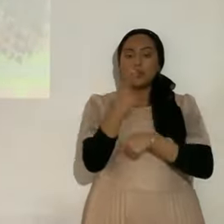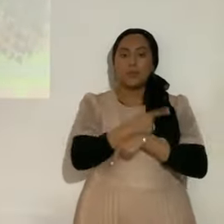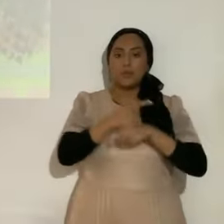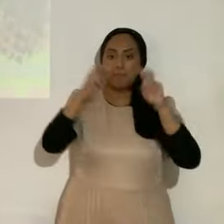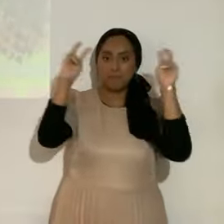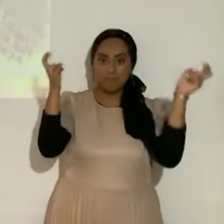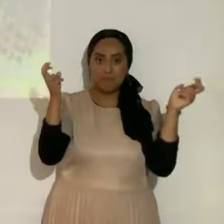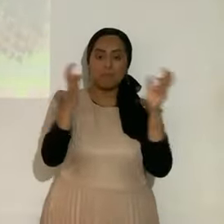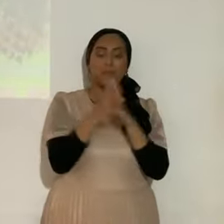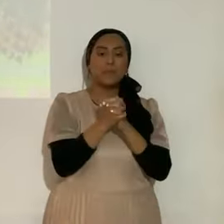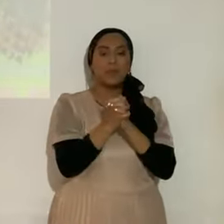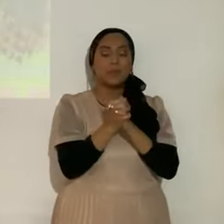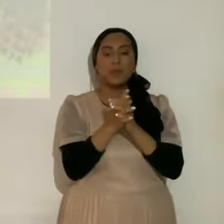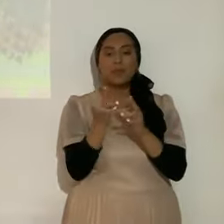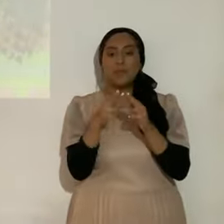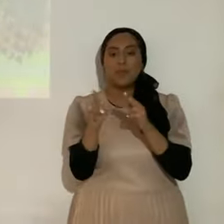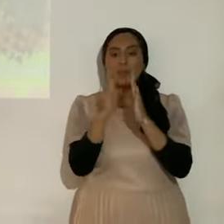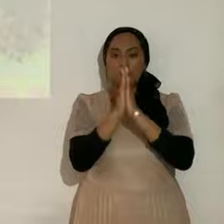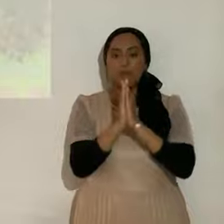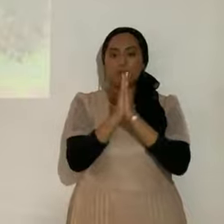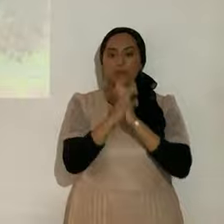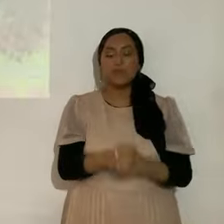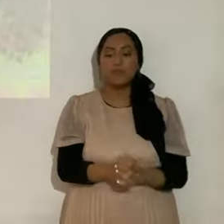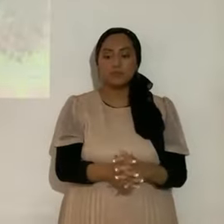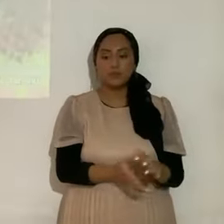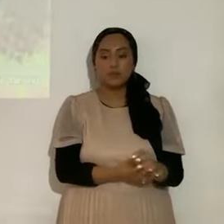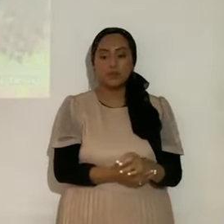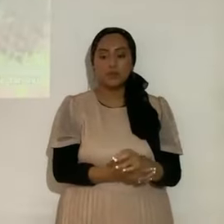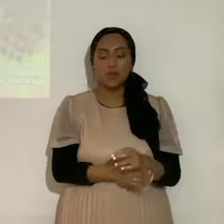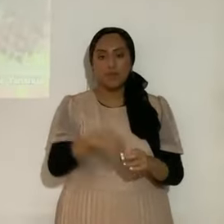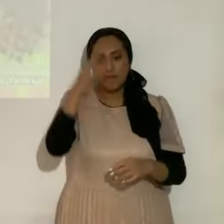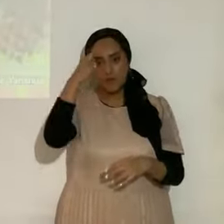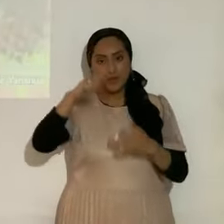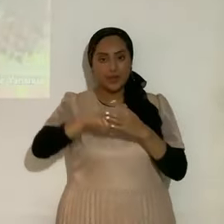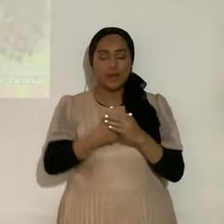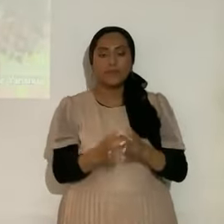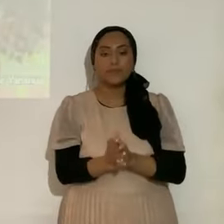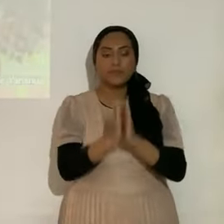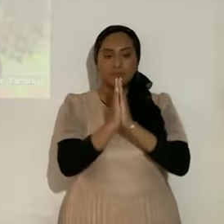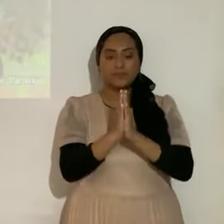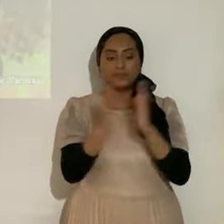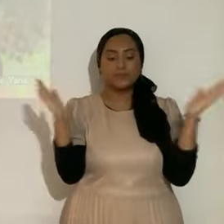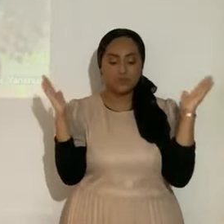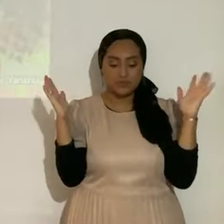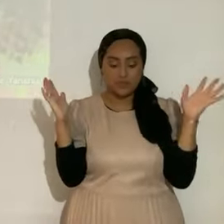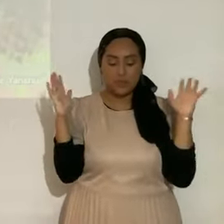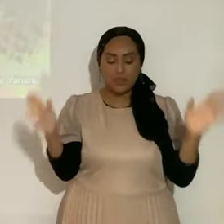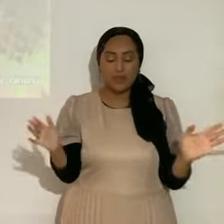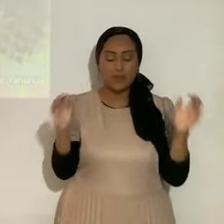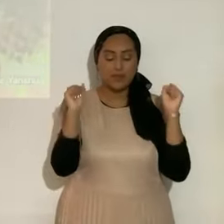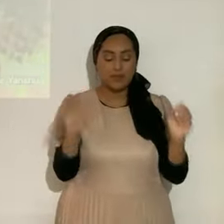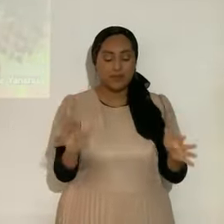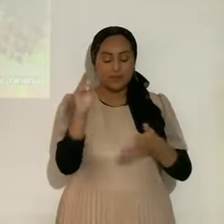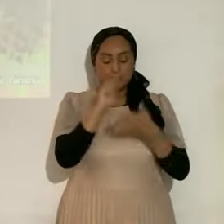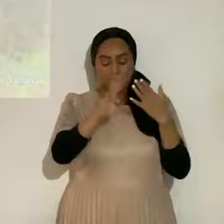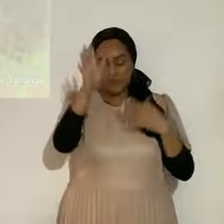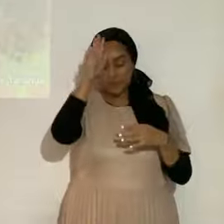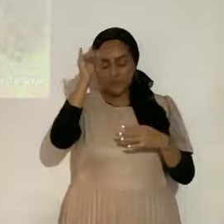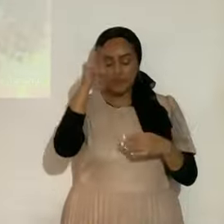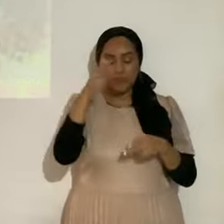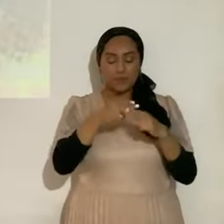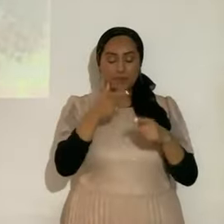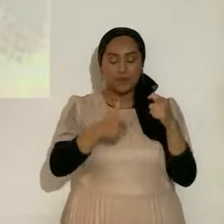ministración, y vamos a hacer una breve oración, aleluya, para empezar la ministración. Hagamos una oración. Padre eterno Yahweh, en tu nombre